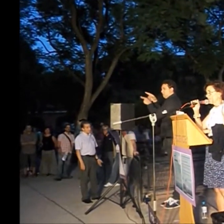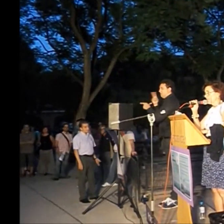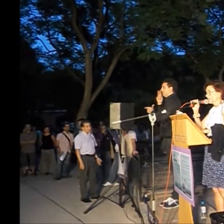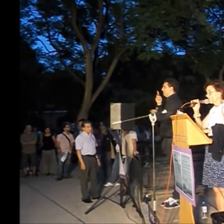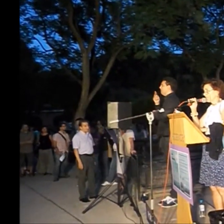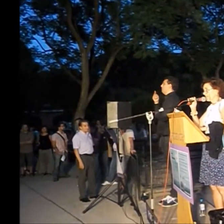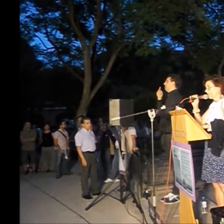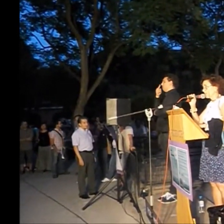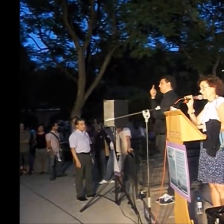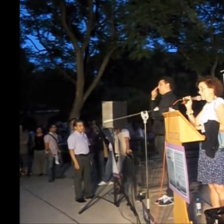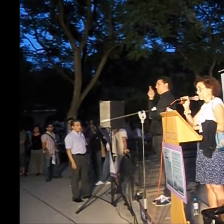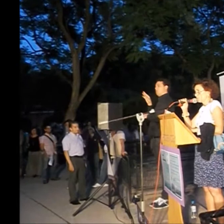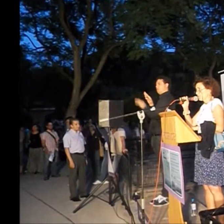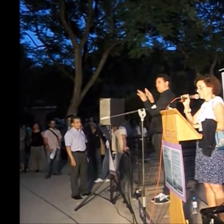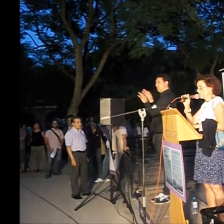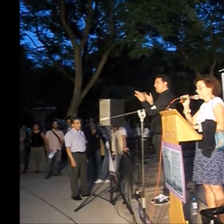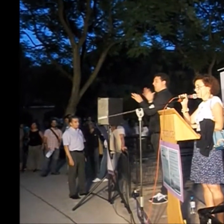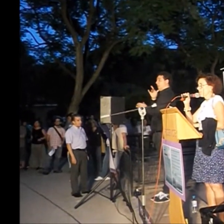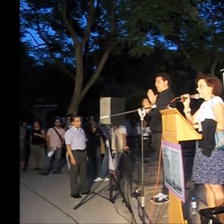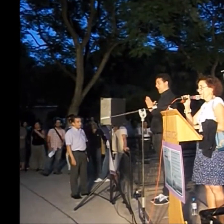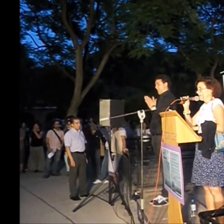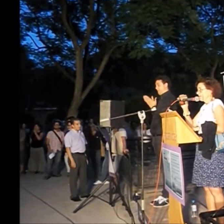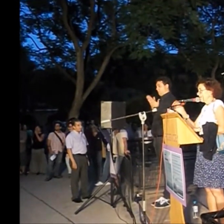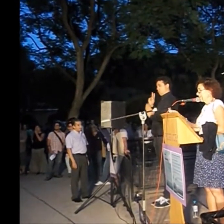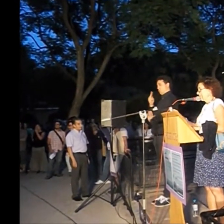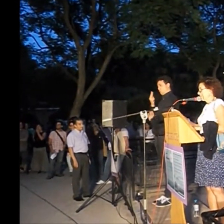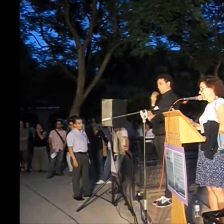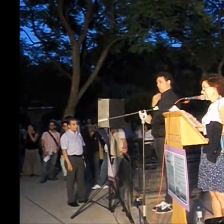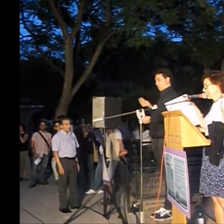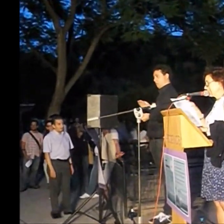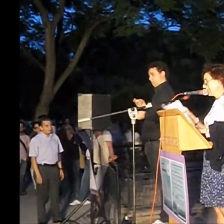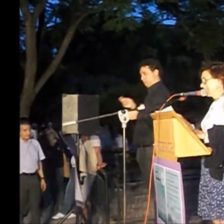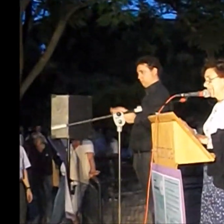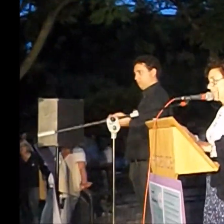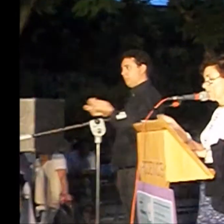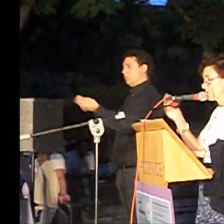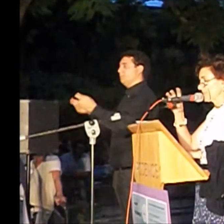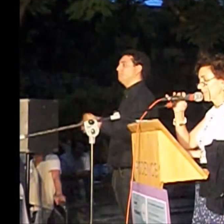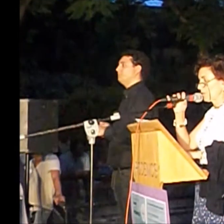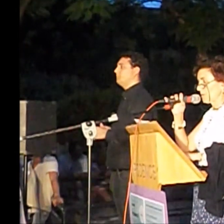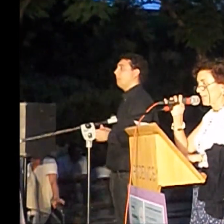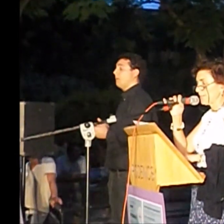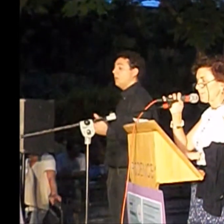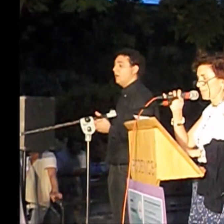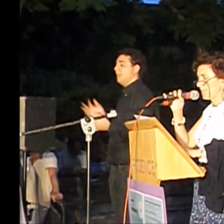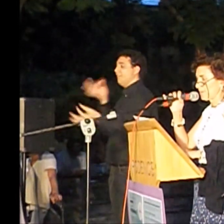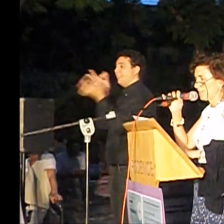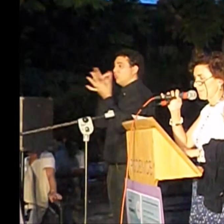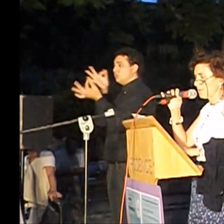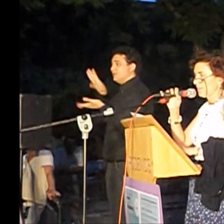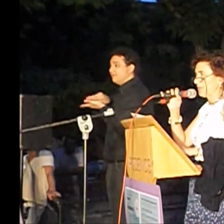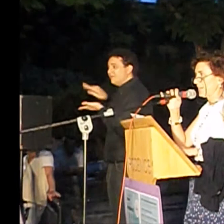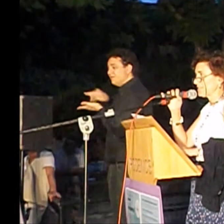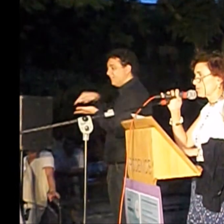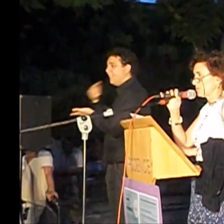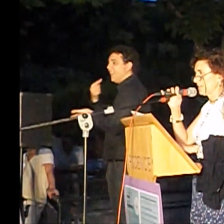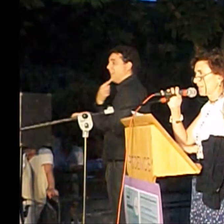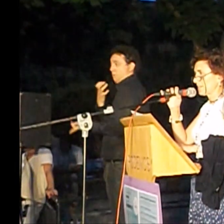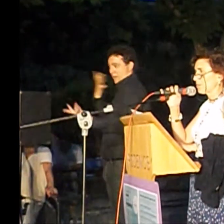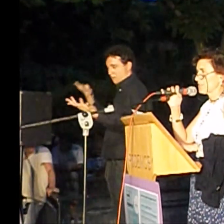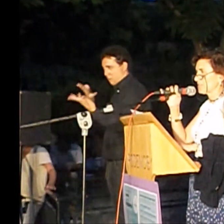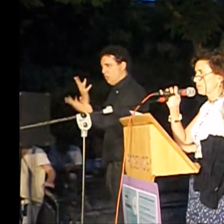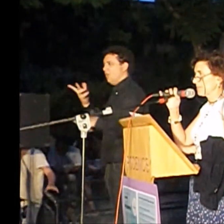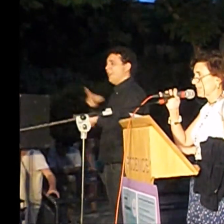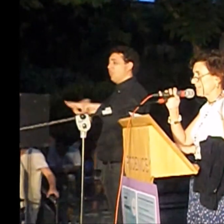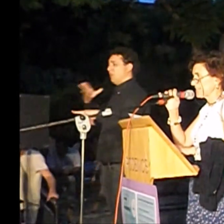interesantes. Se va a sacar ahora el segundo libro. Y entonces, datos que se recogen ahí, por ejemplo, el fracaso en